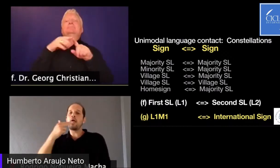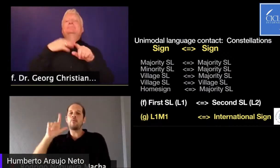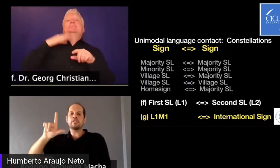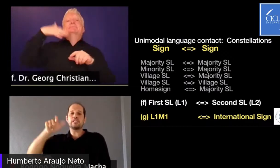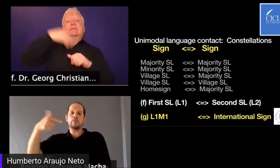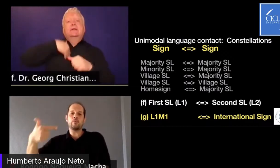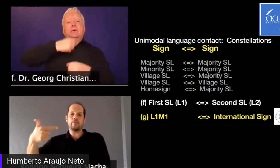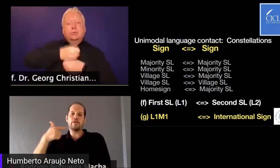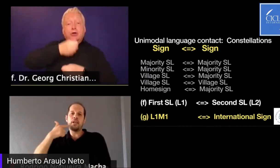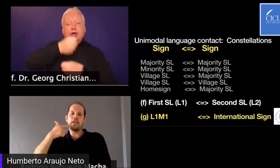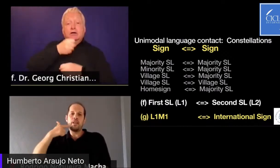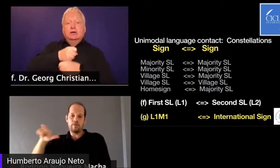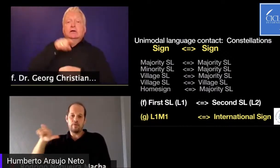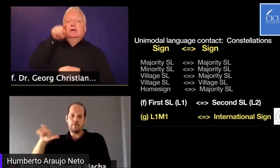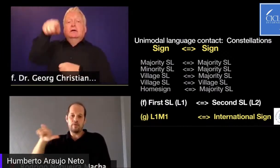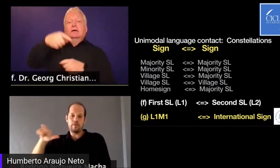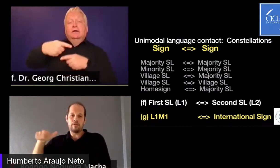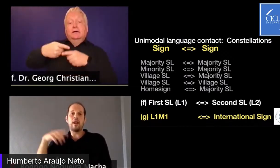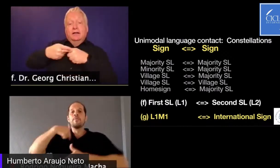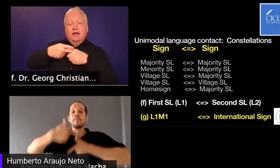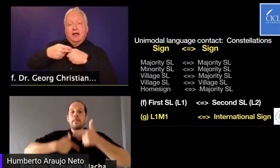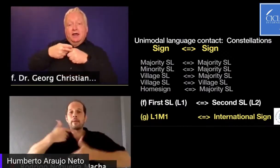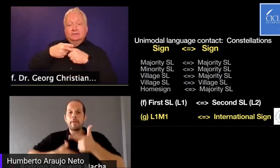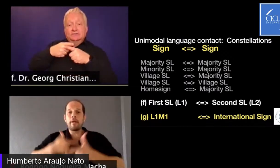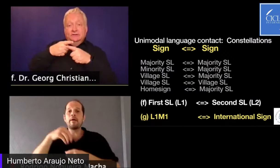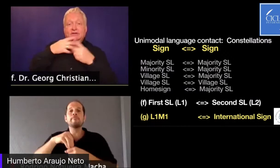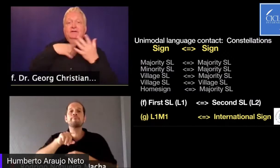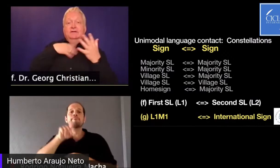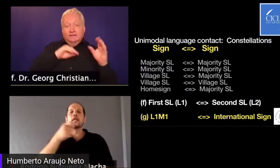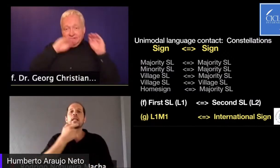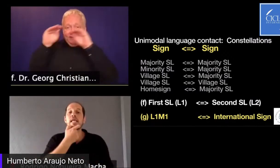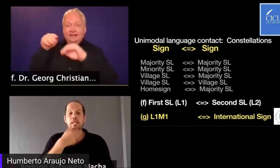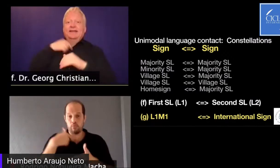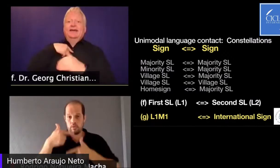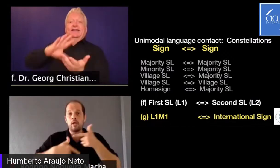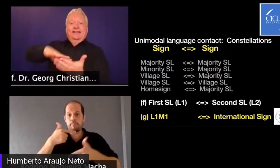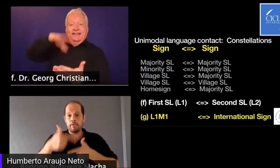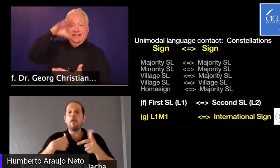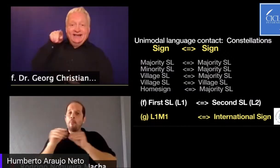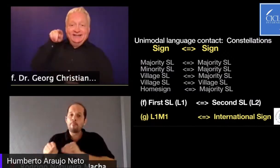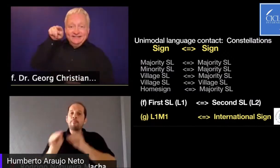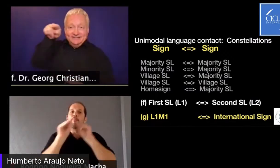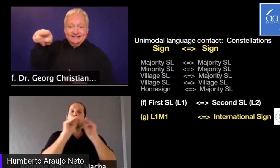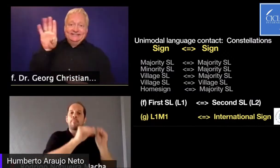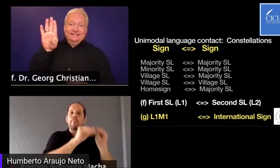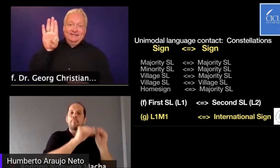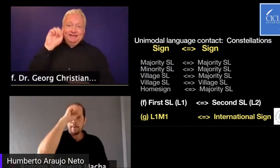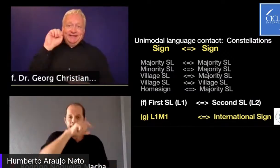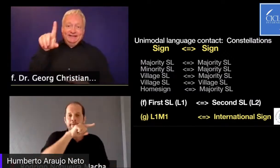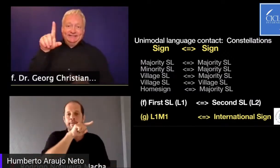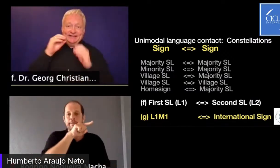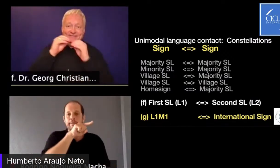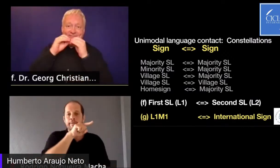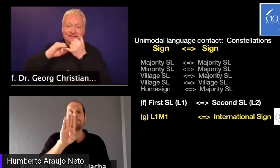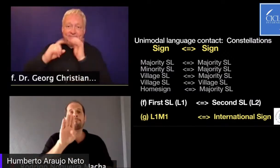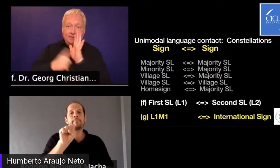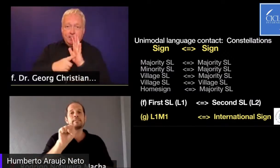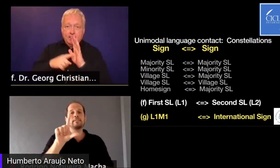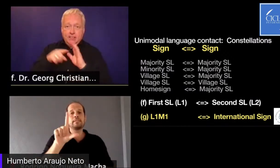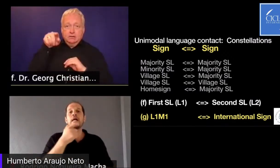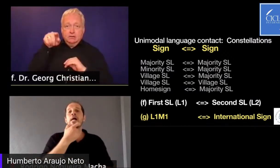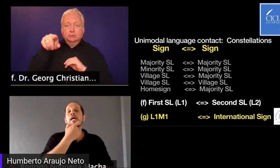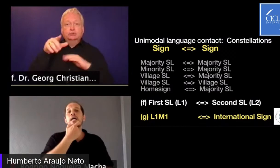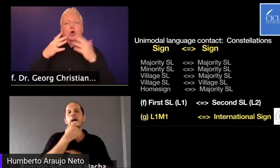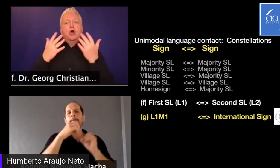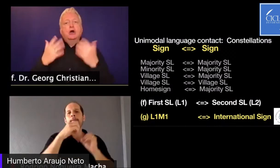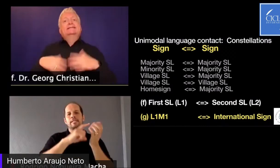como uma segunda língua. E o meu trabalho é nesse sentido, né? Por exemplo, eu trabalho com inglês. Eu tive